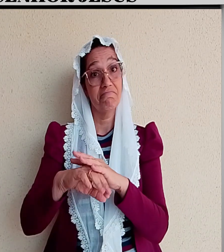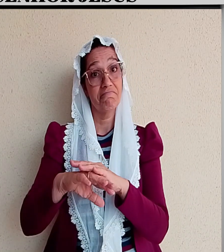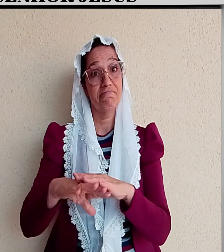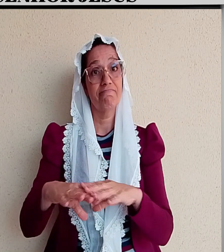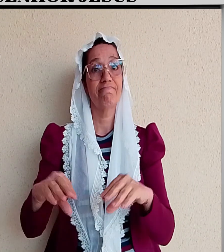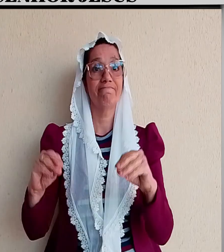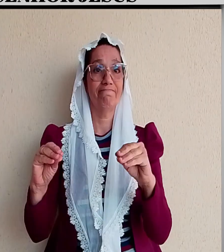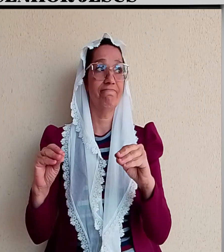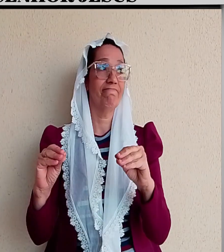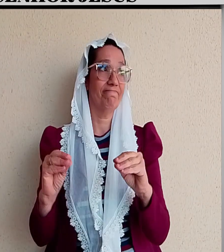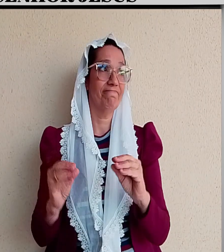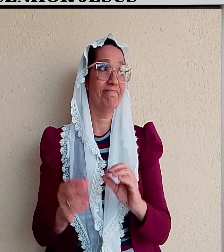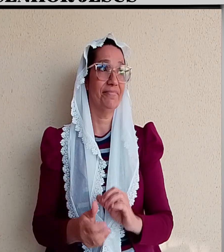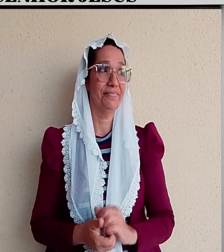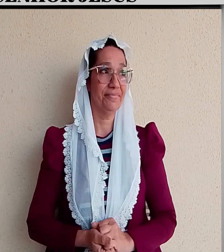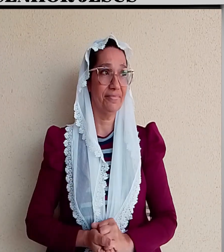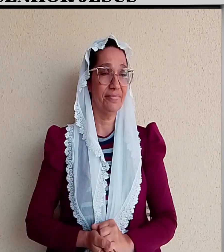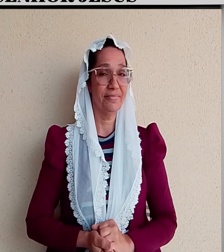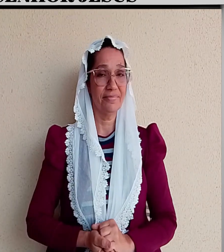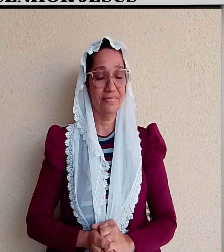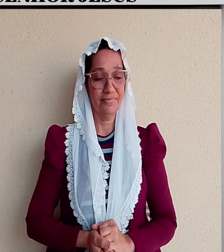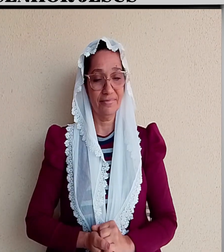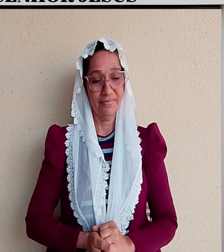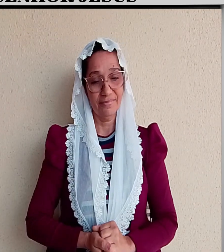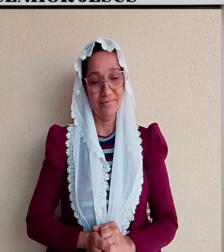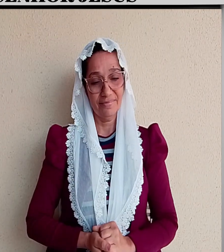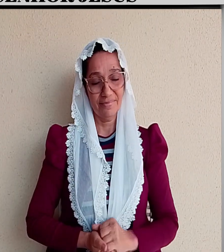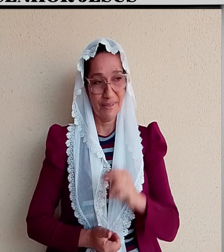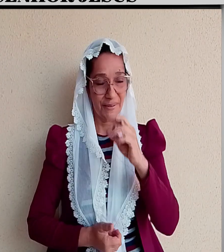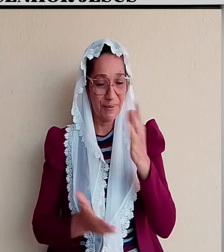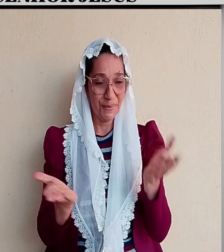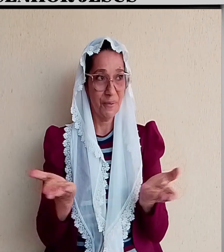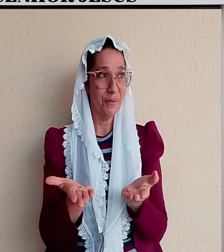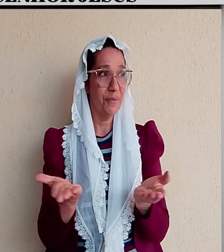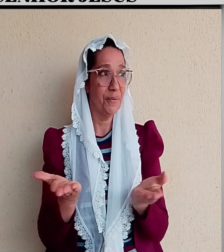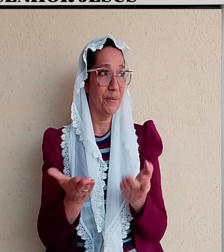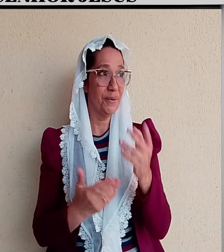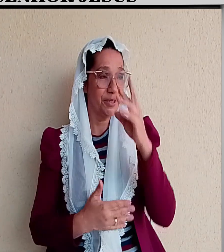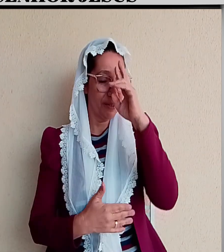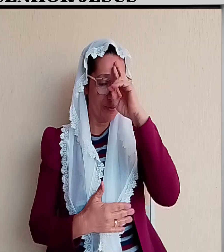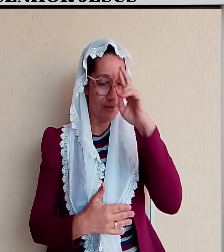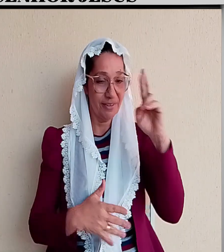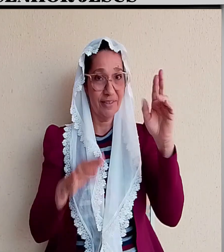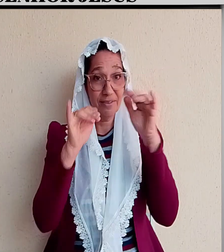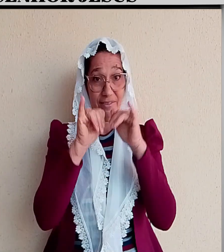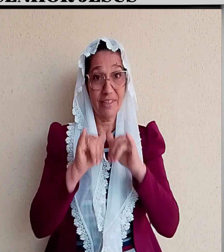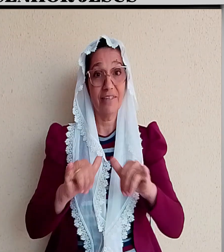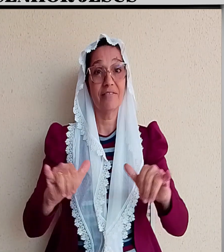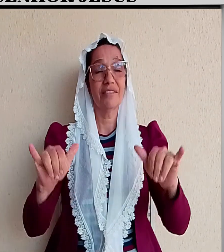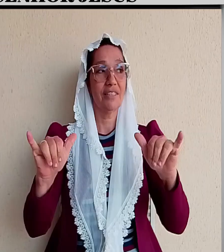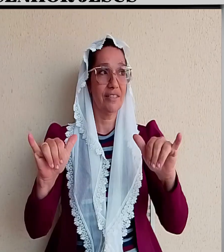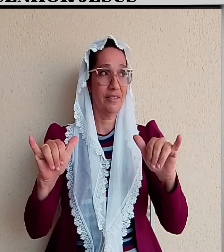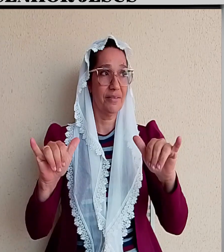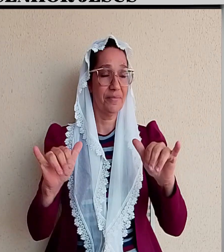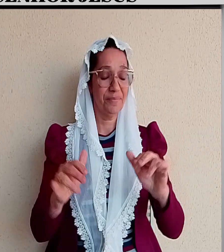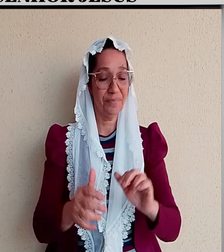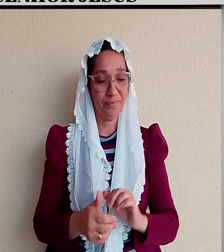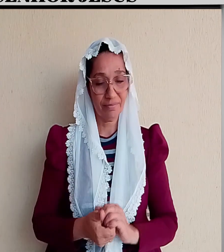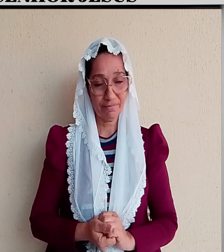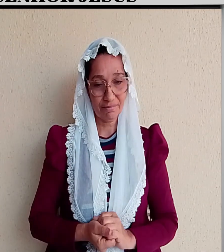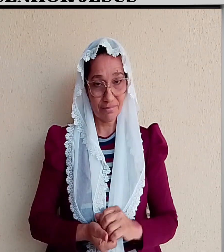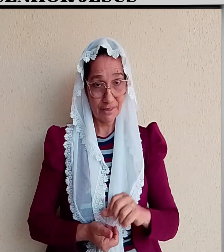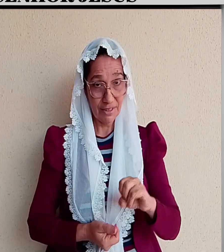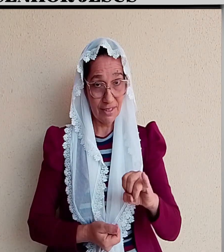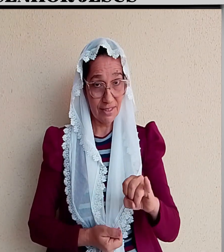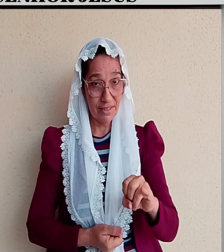feitas no vosso ser. Aleluia. E aquele que aceitar vir após mim, aceitar